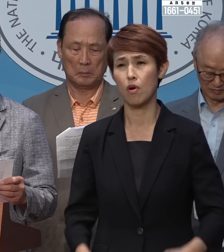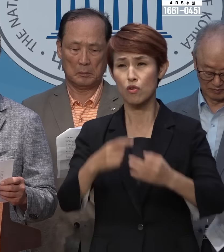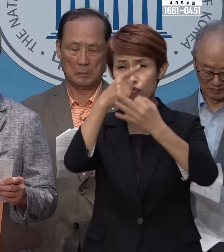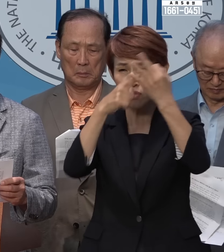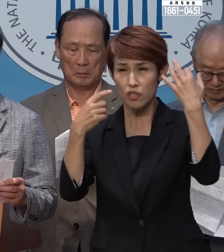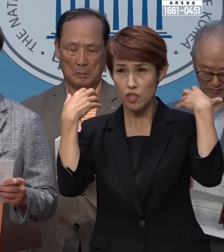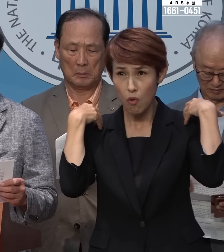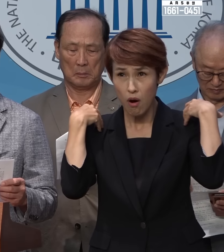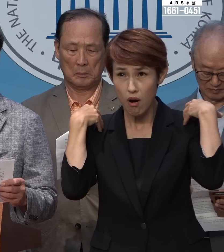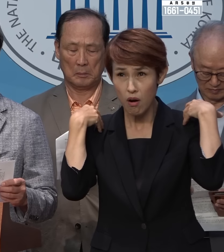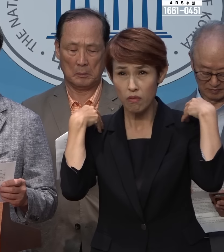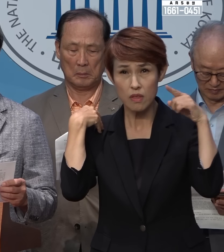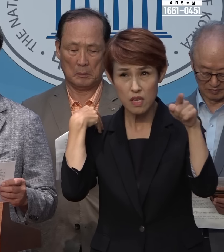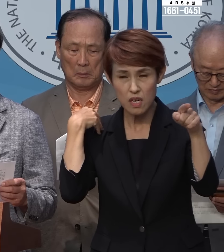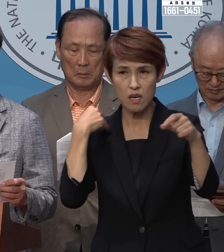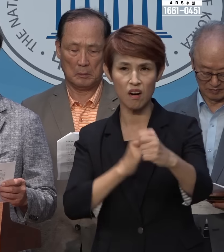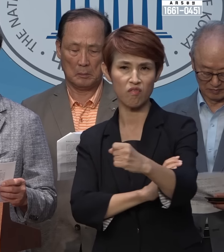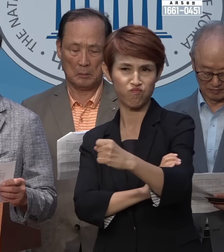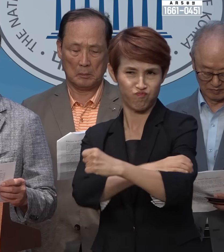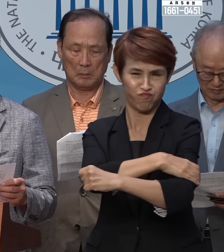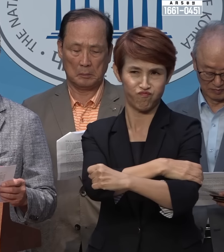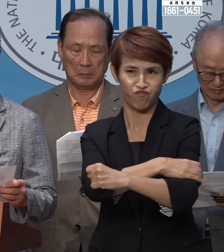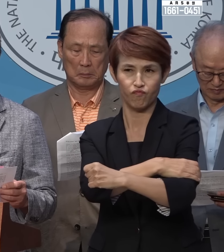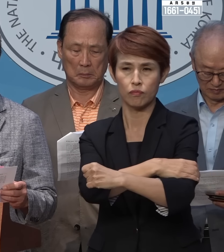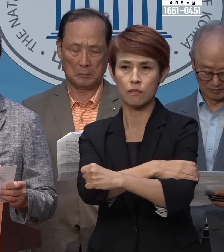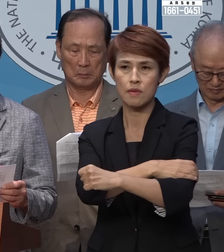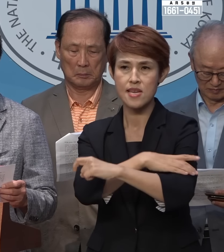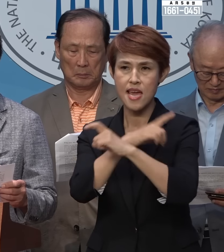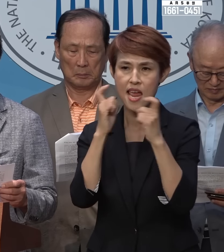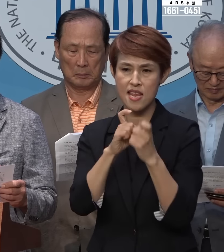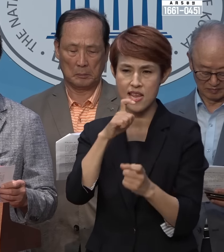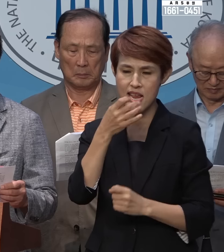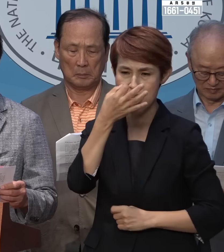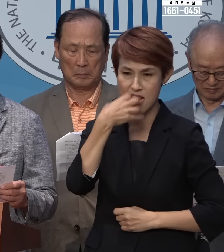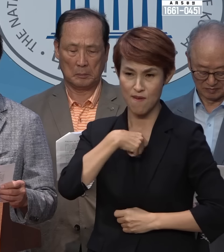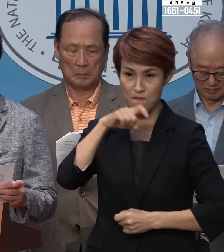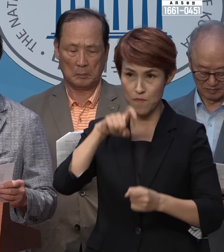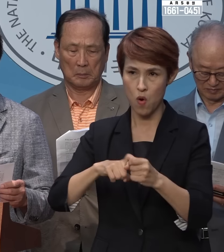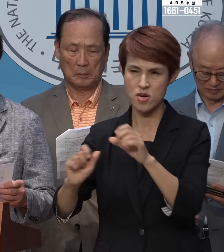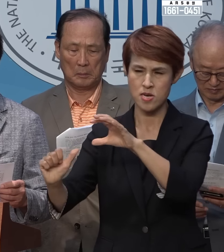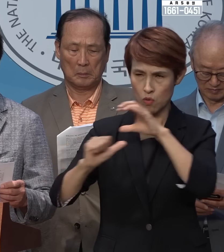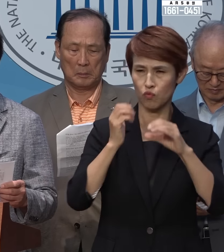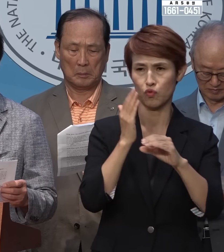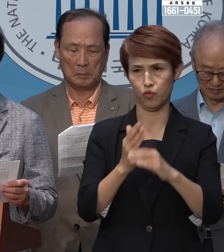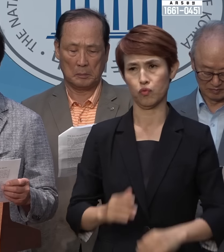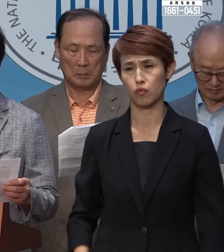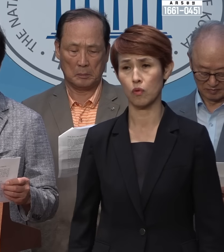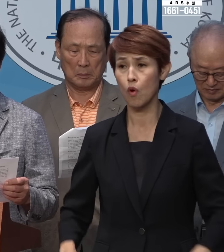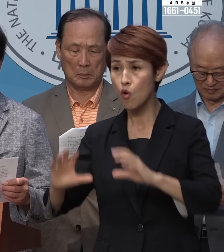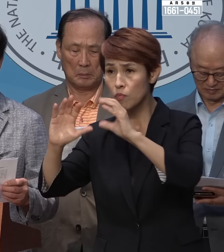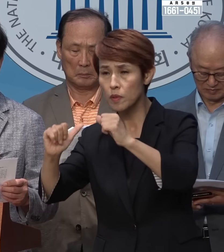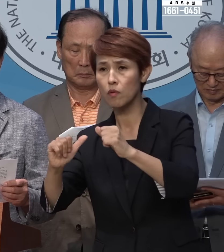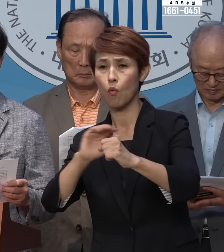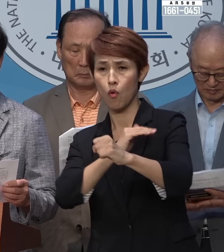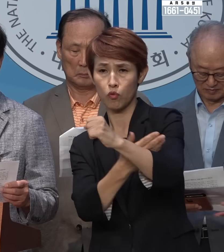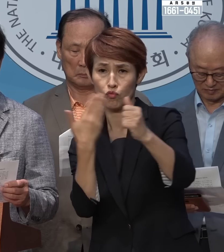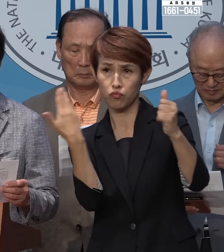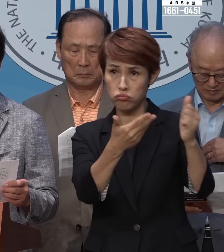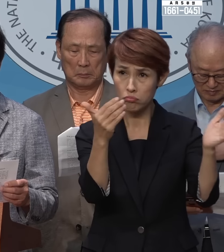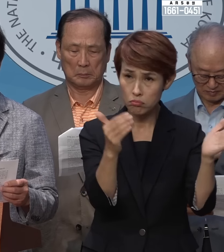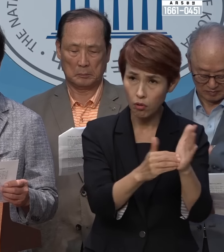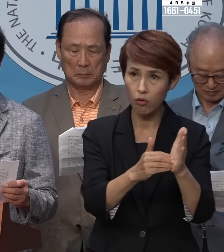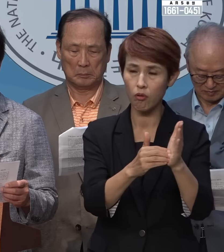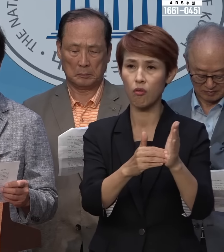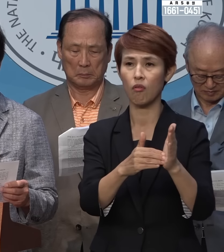윤석열 정권은 권력을 사유화하고 있습니다. 국민에게 부여받은 권력을 자신과